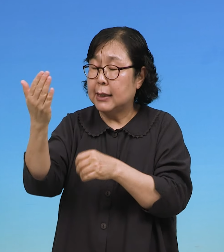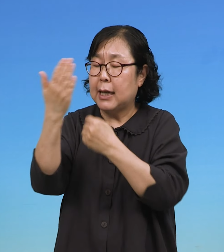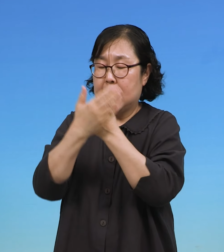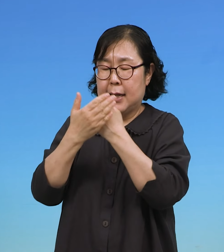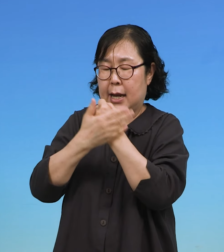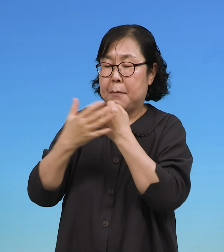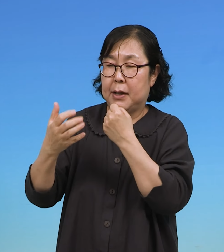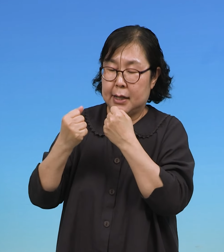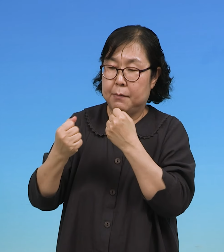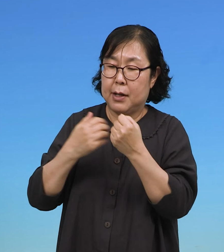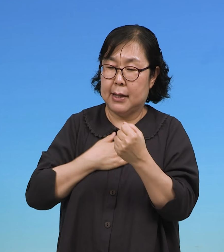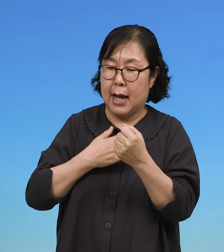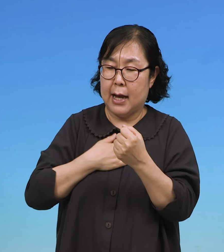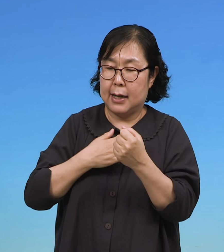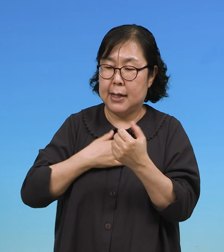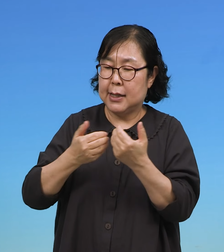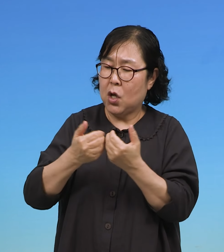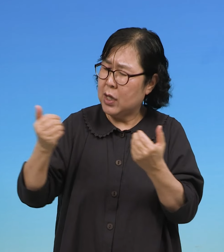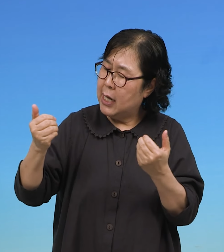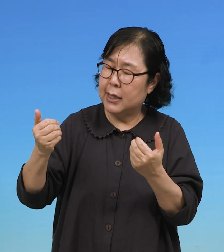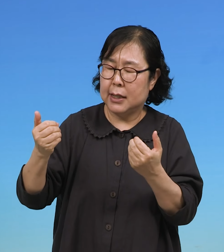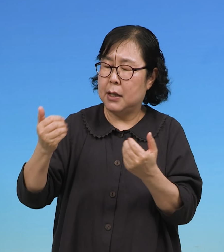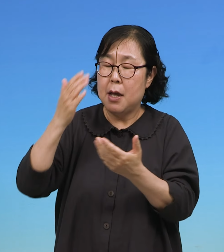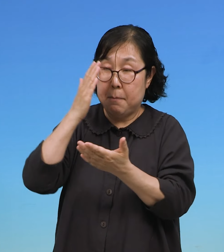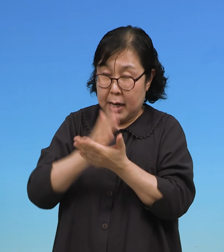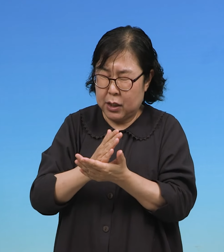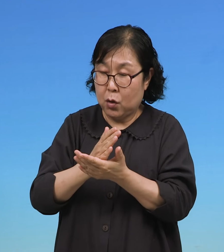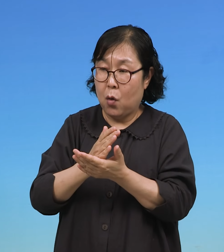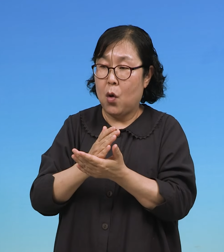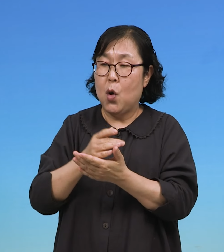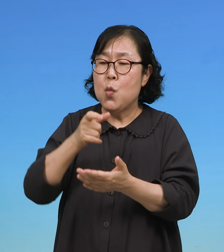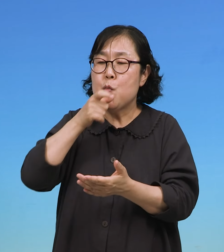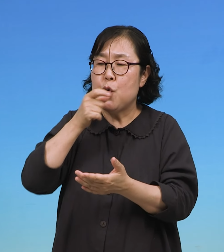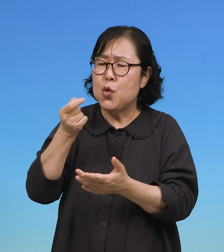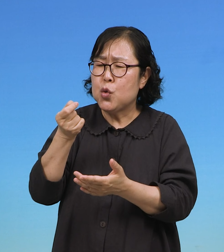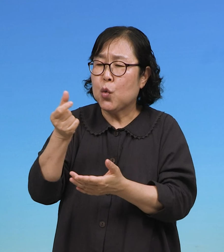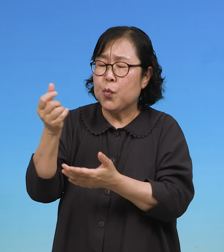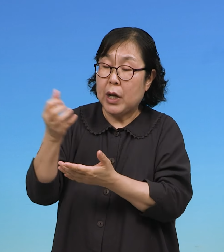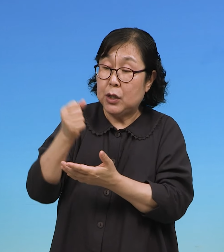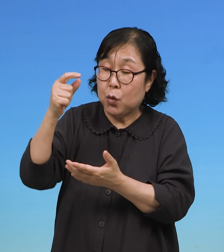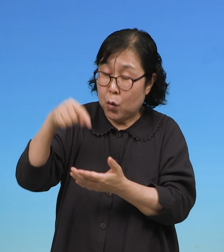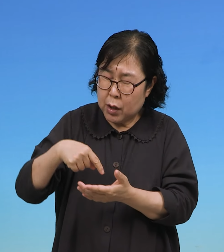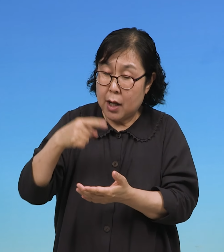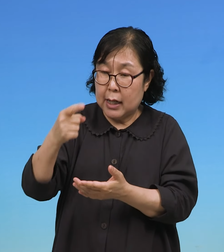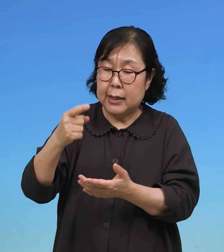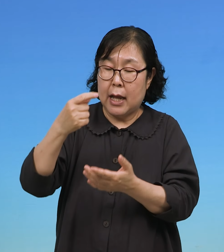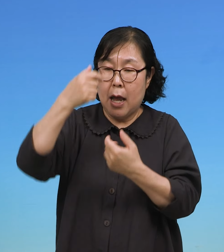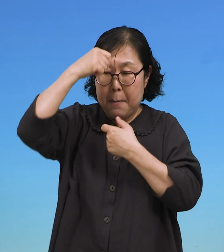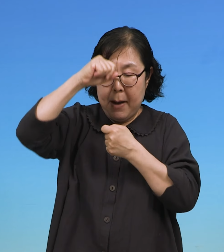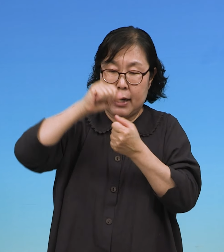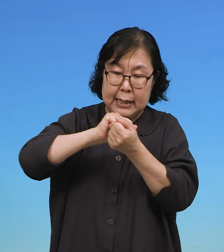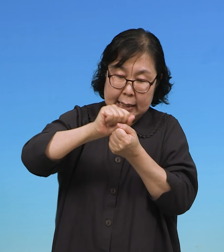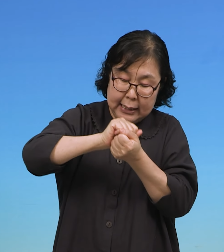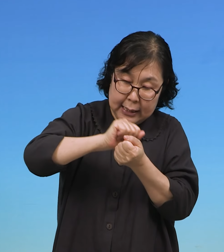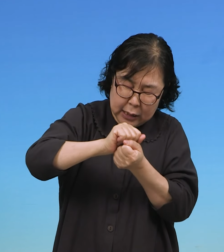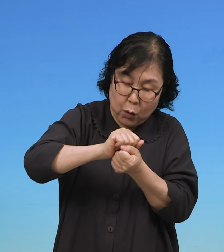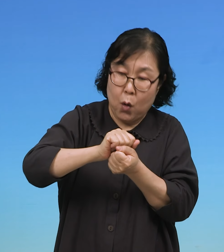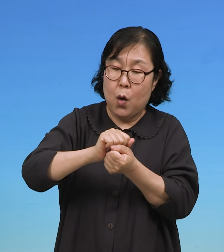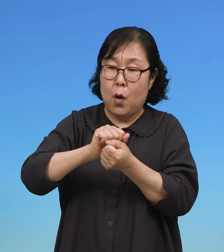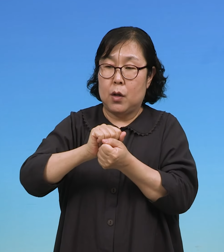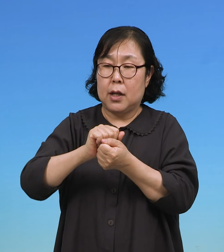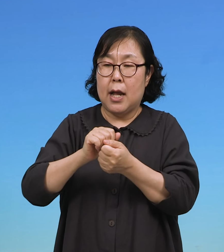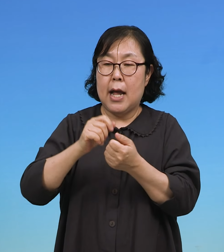주께 은혜를 입어 싸우면 원하건대 종을 떠나 지나가지 마시옵고 물을 조금 가져오게 하사 당신들의